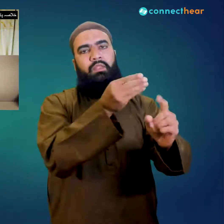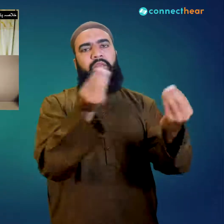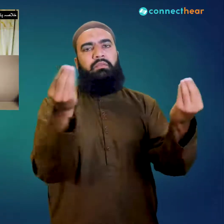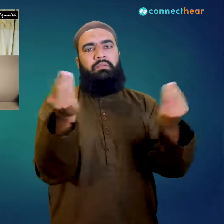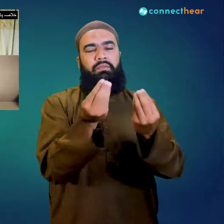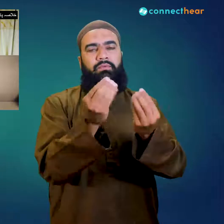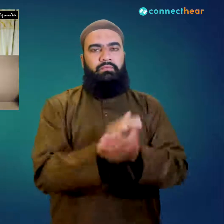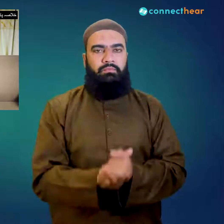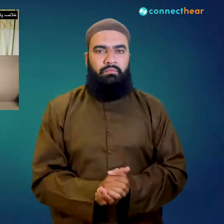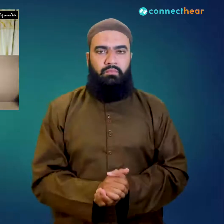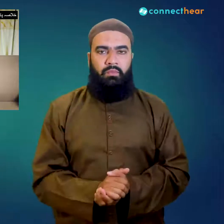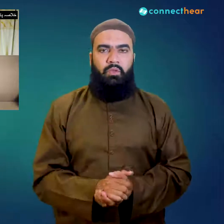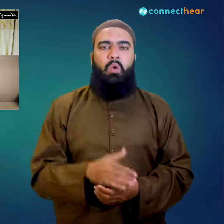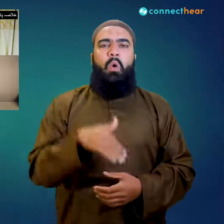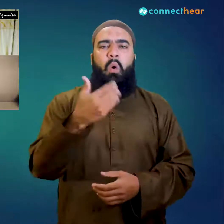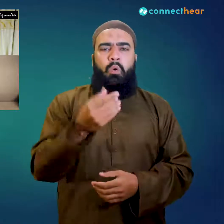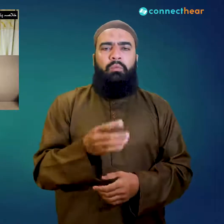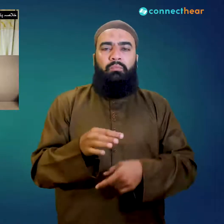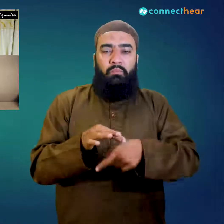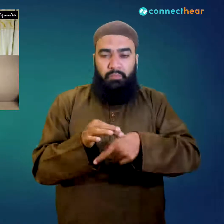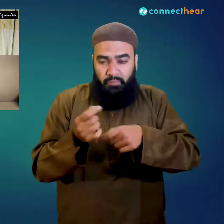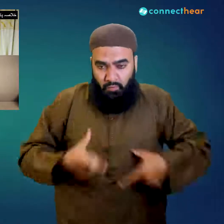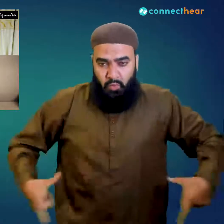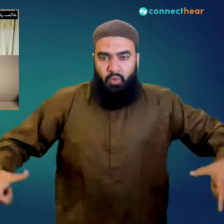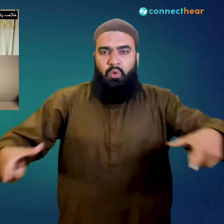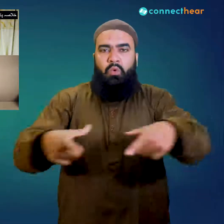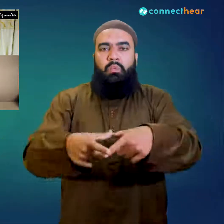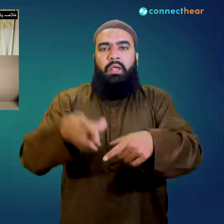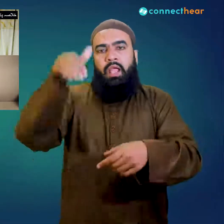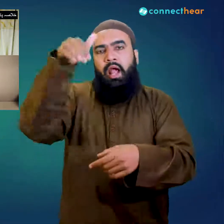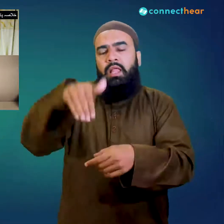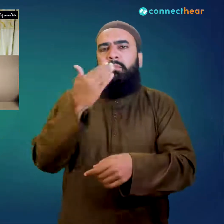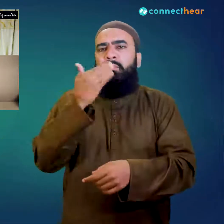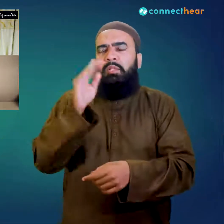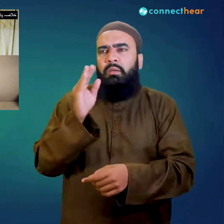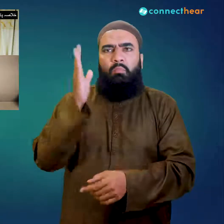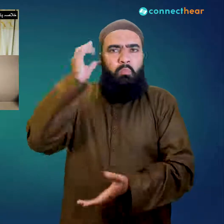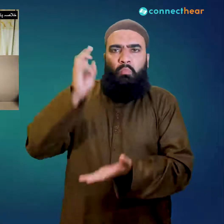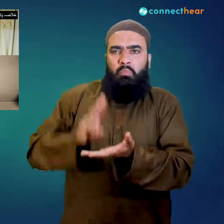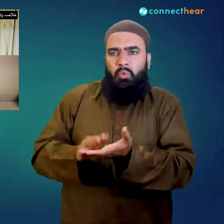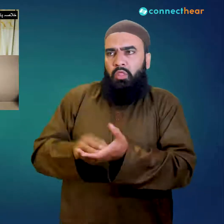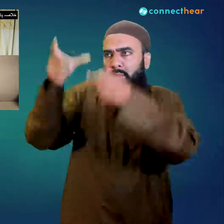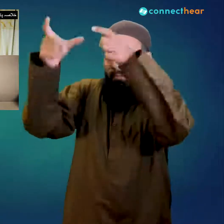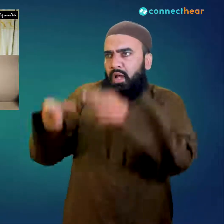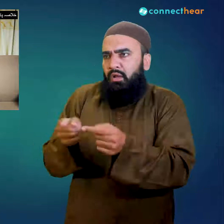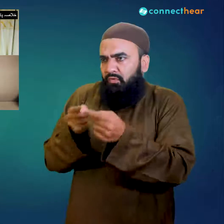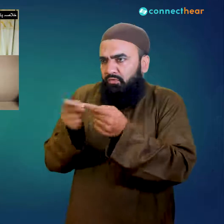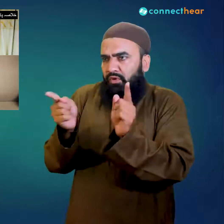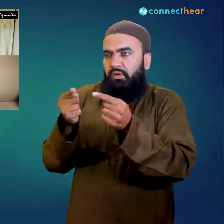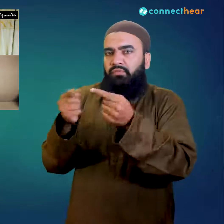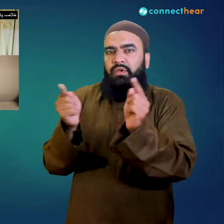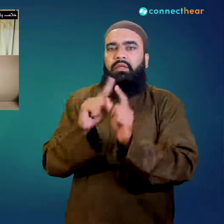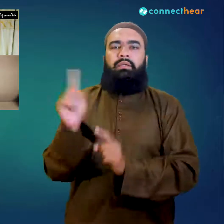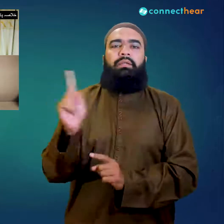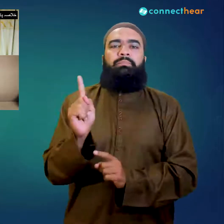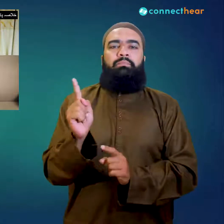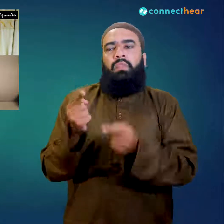دیں، اور اس سے ایک وحدانیت اور یکجہتی، اجتماعیت کا ظہور